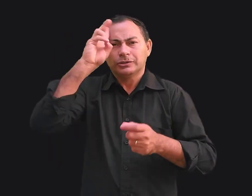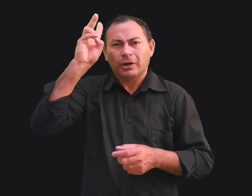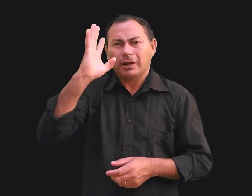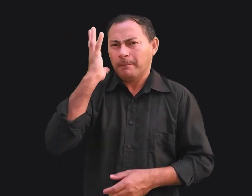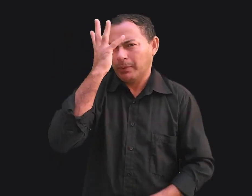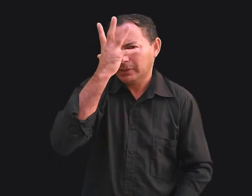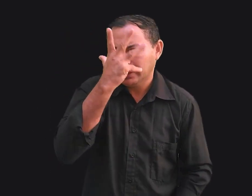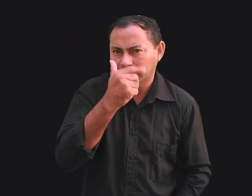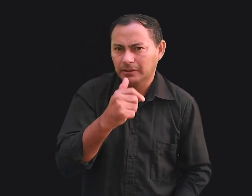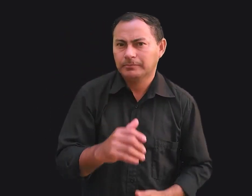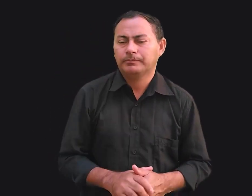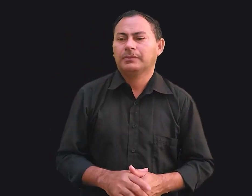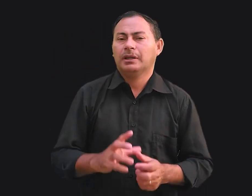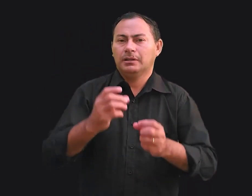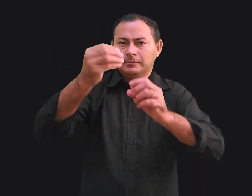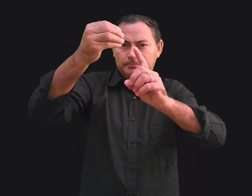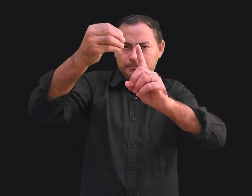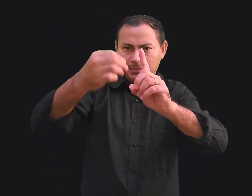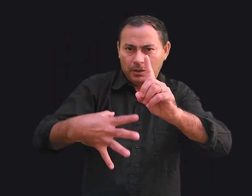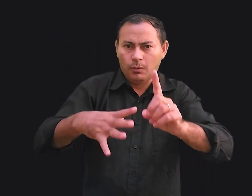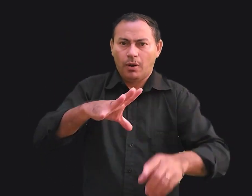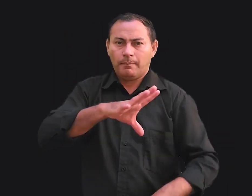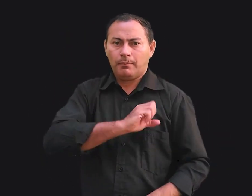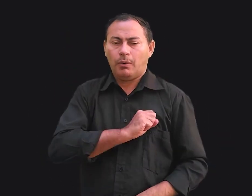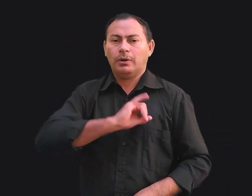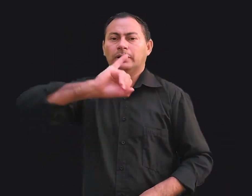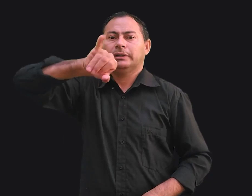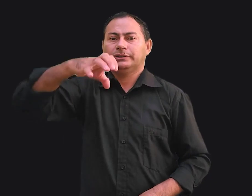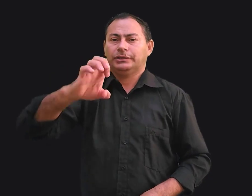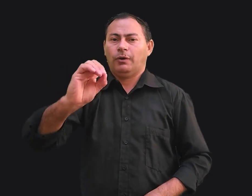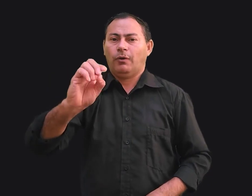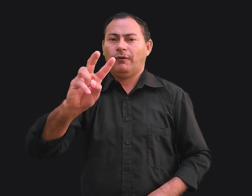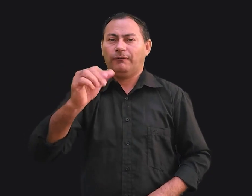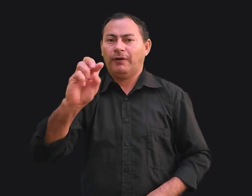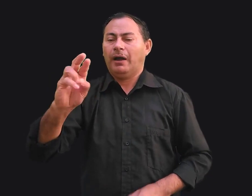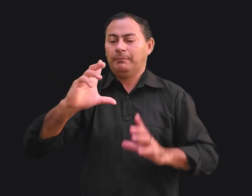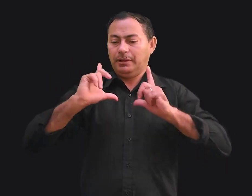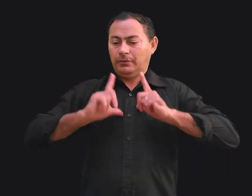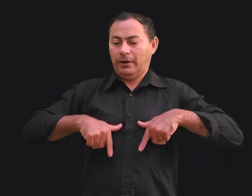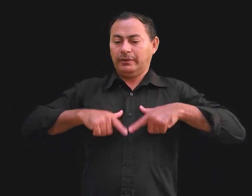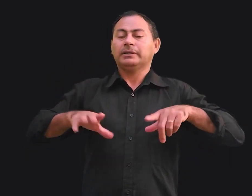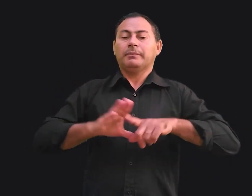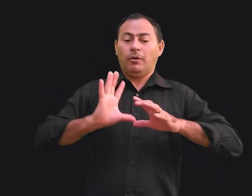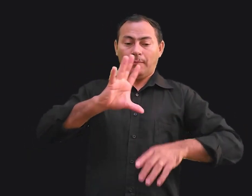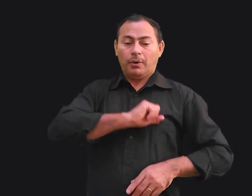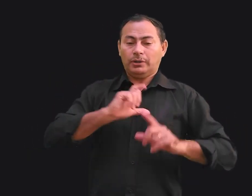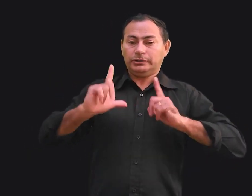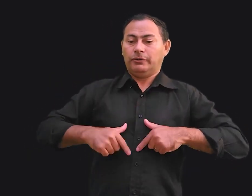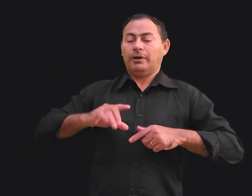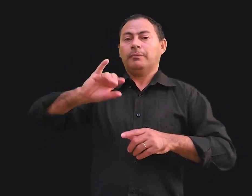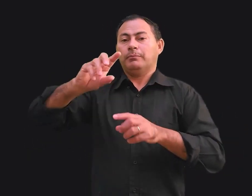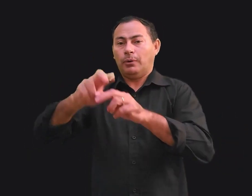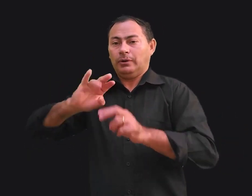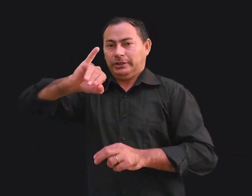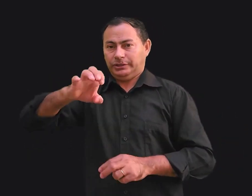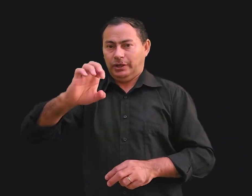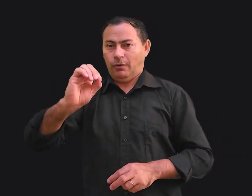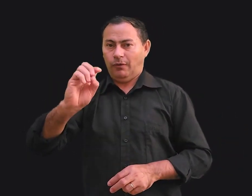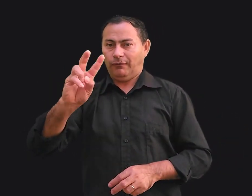alegoria muito bonita. Ele descreve o amor de Jeová por Israel e de Israel por Jeová alegoricamente, representando o